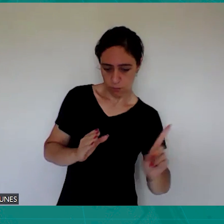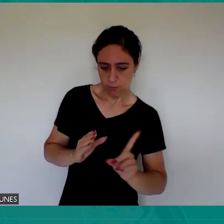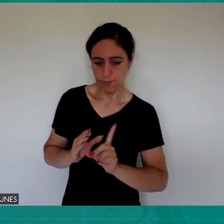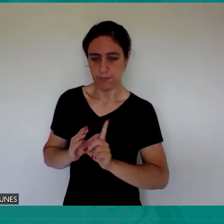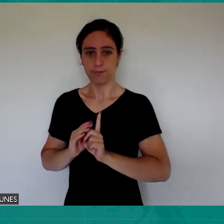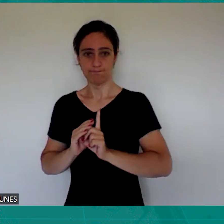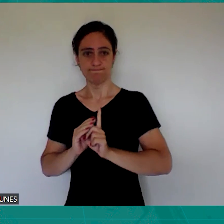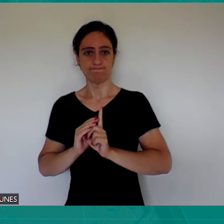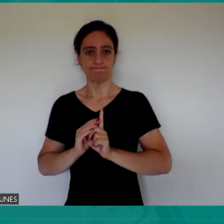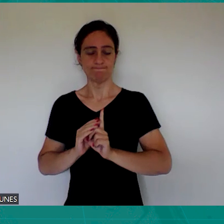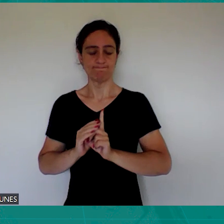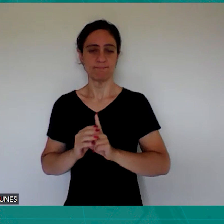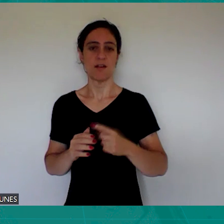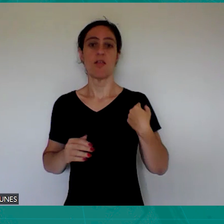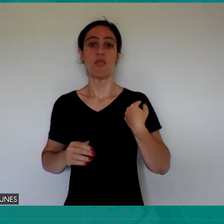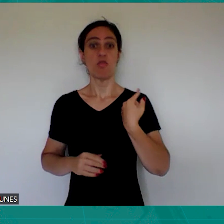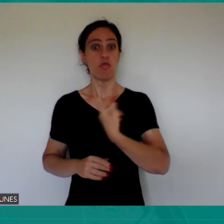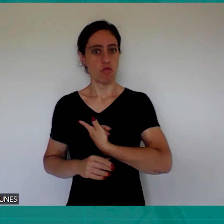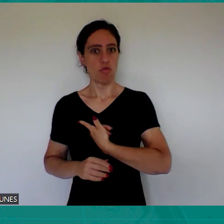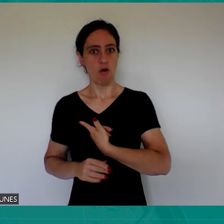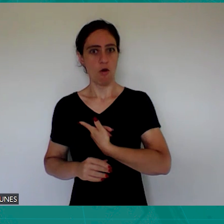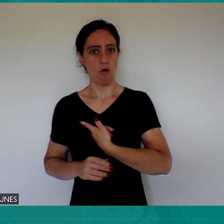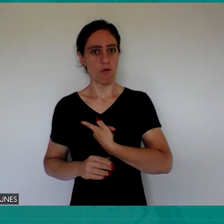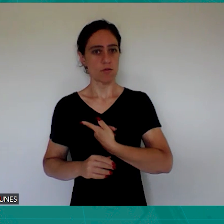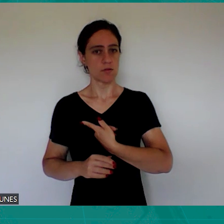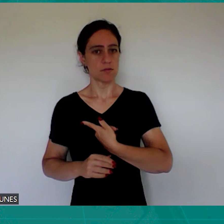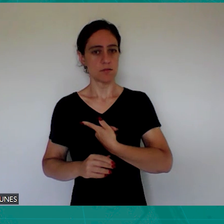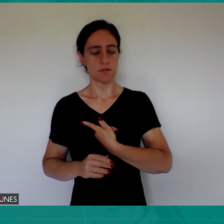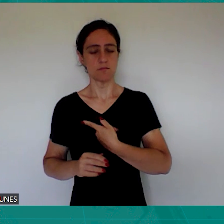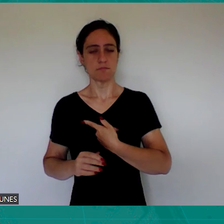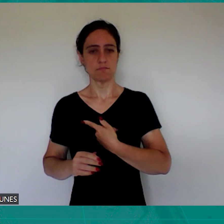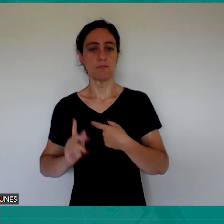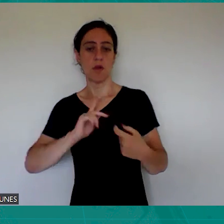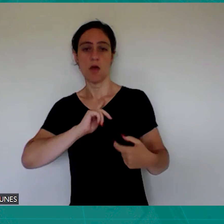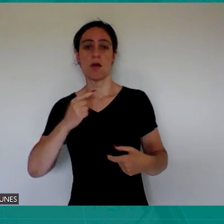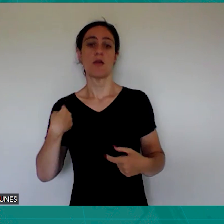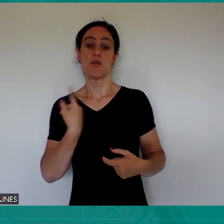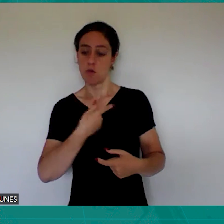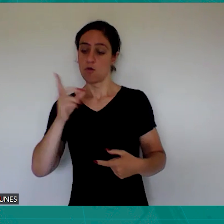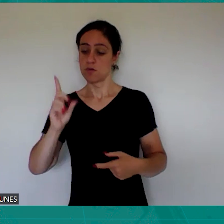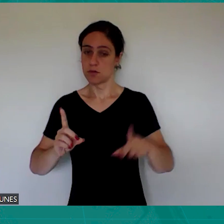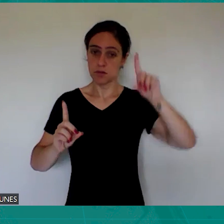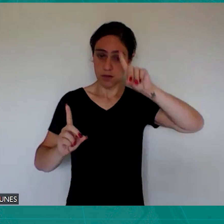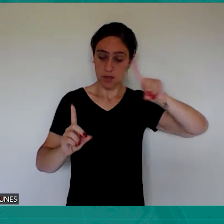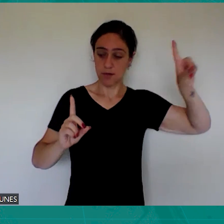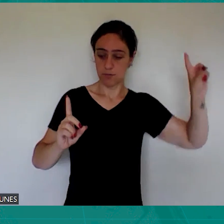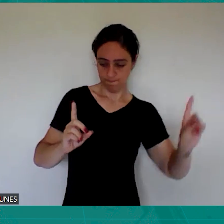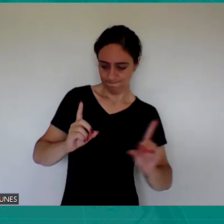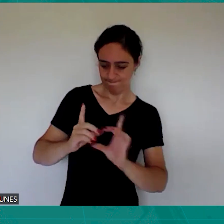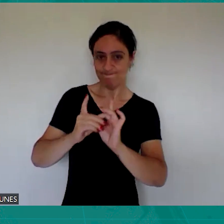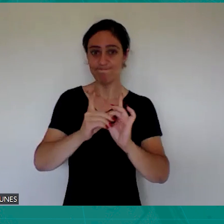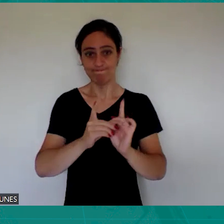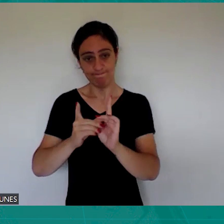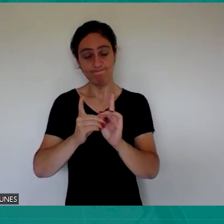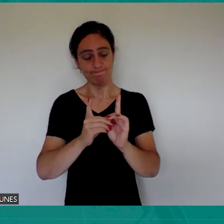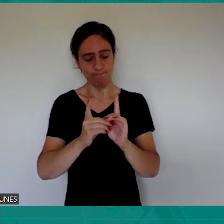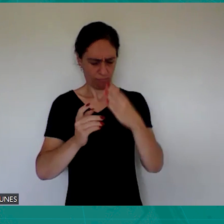Nós vamos ser um com Deus nesse sentido. Você acredita nisso ou